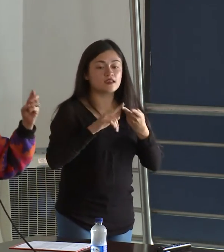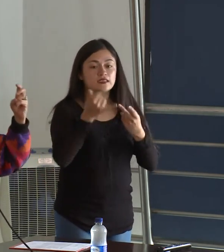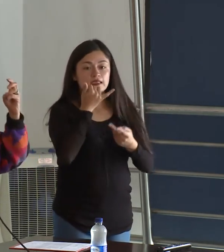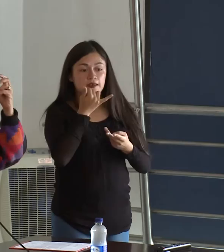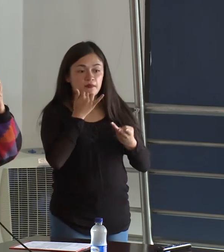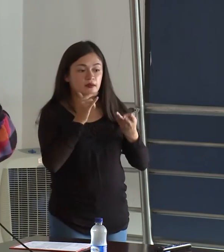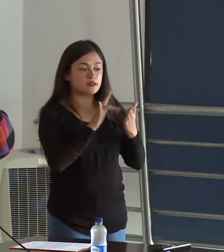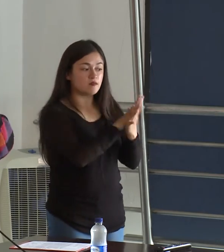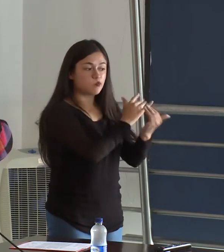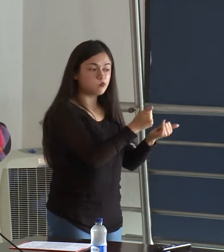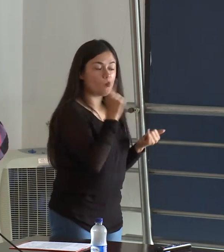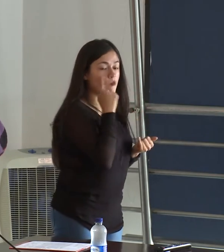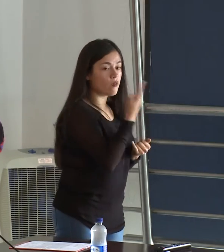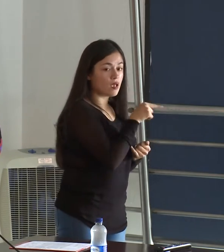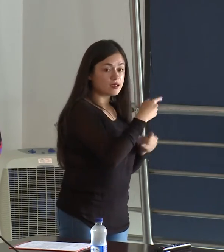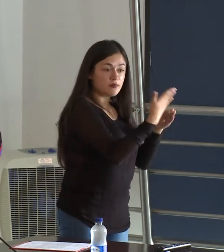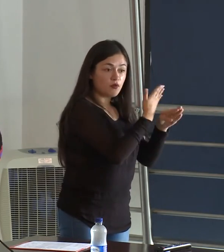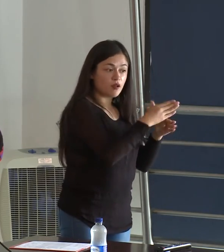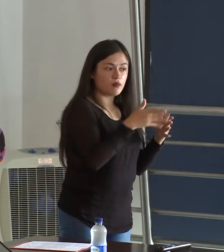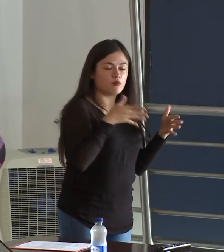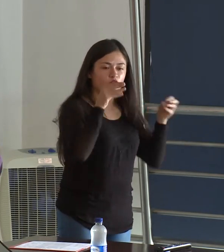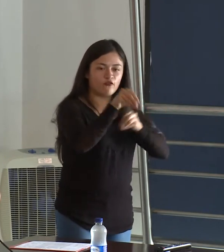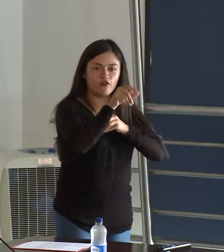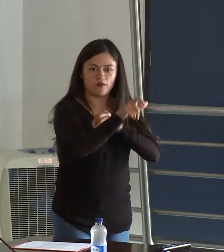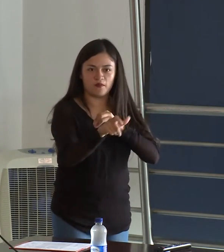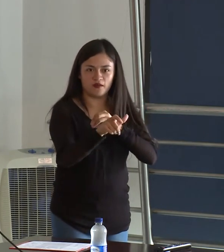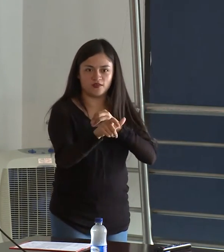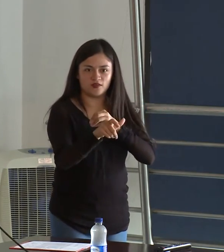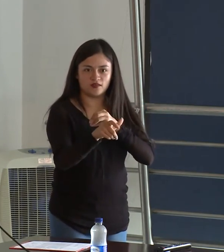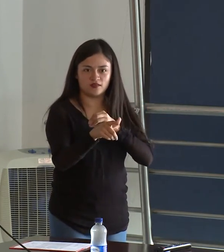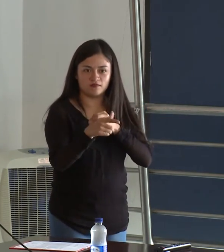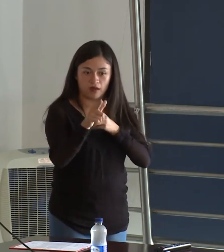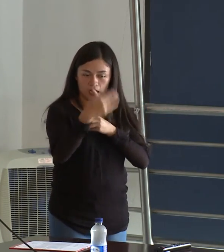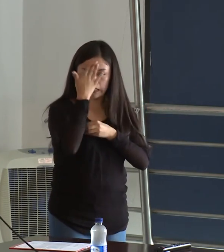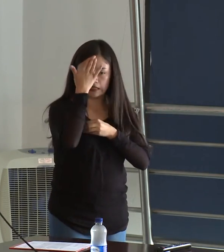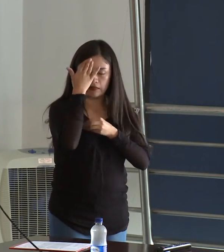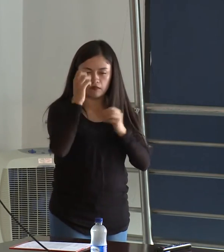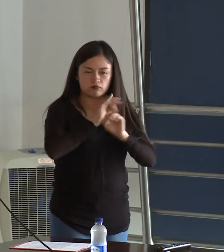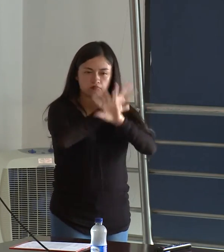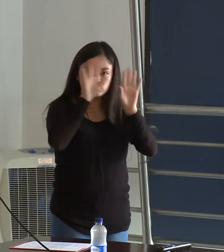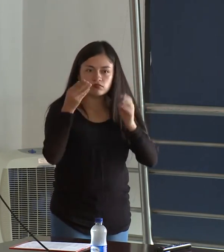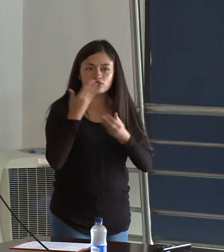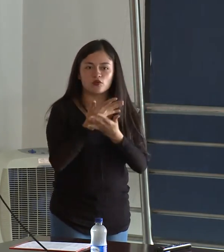tipo de reacciones? ¿Cómo es que muchos sectores reaccionan así ante lo que está pasando?